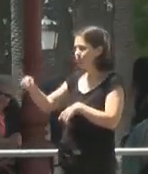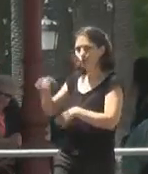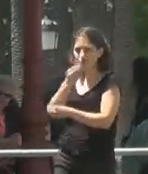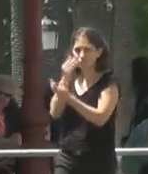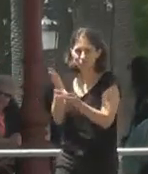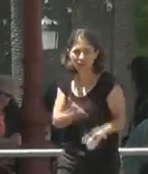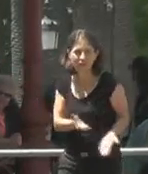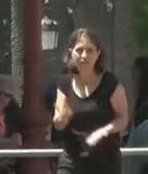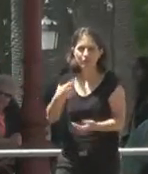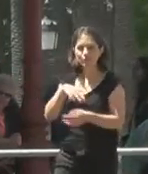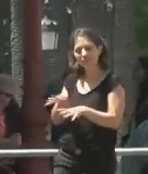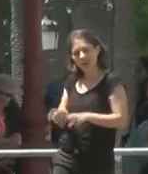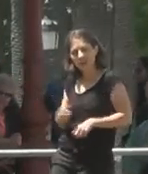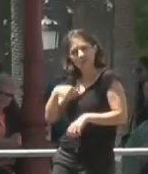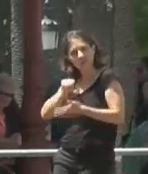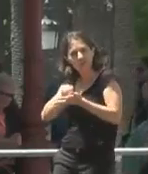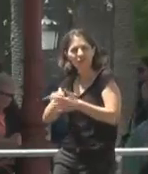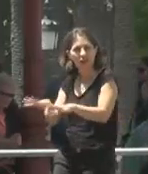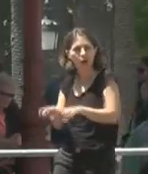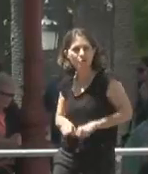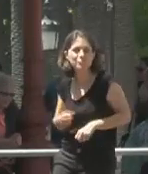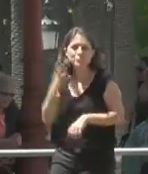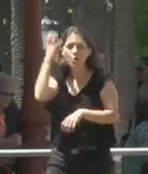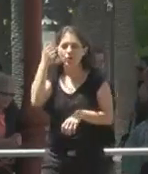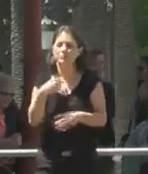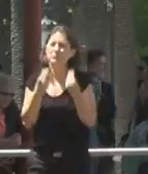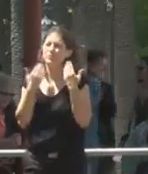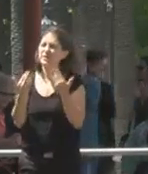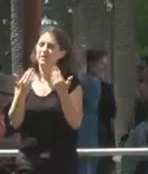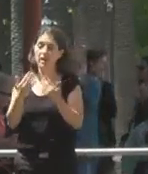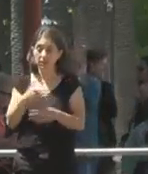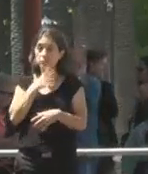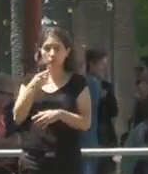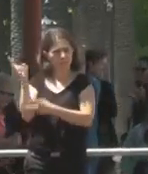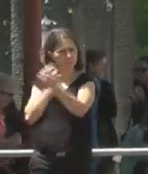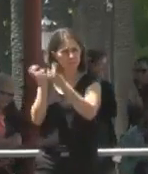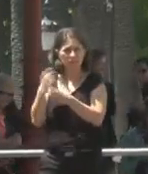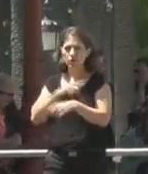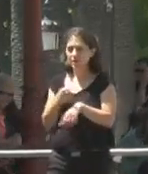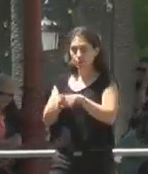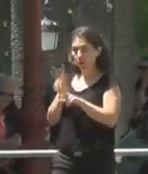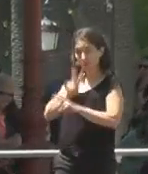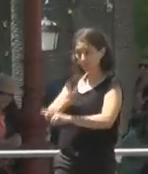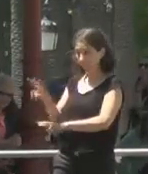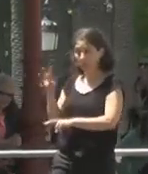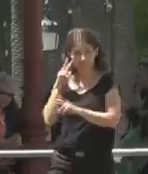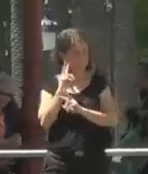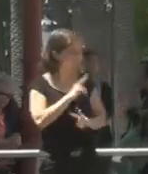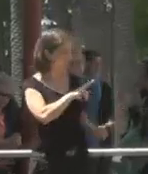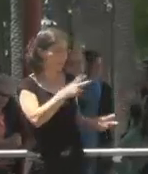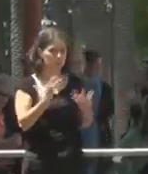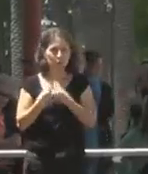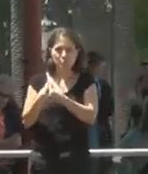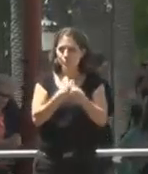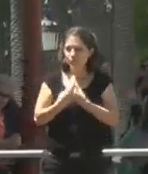acollendovos, non, na nosa cidade, na Coruña. Moitísimas grazas por vir. É un gusto vervos a todas e a todos xuntos en